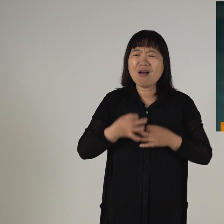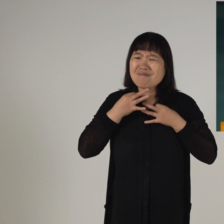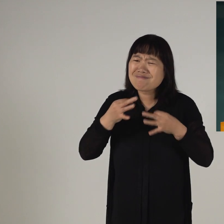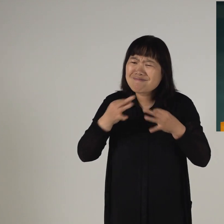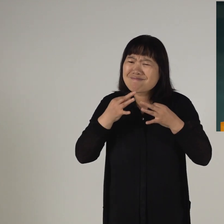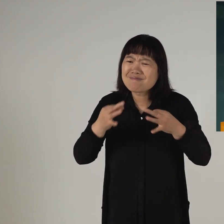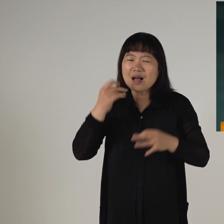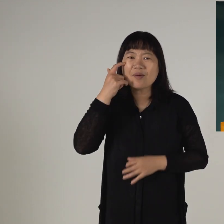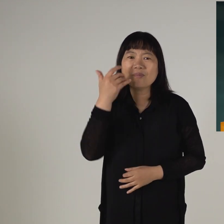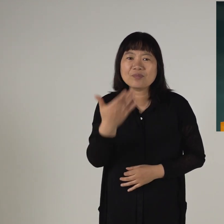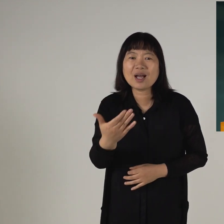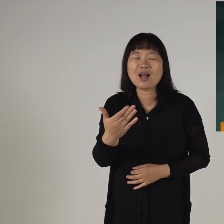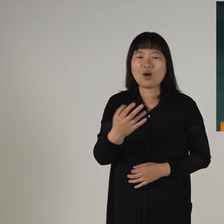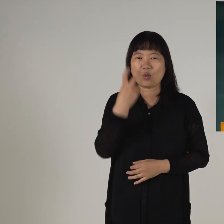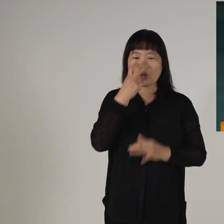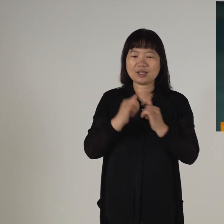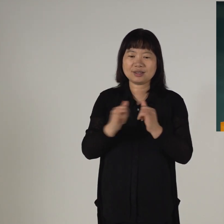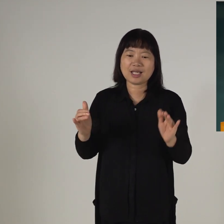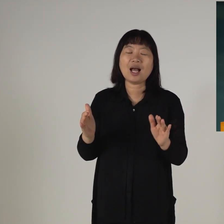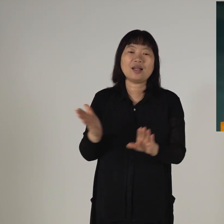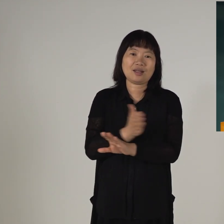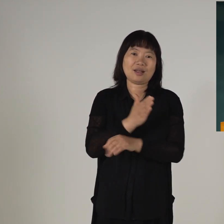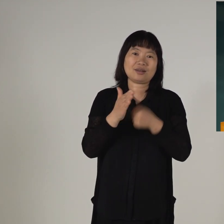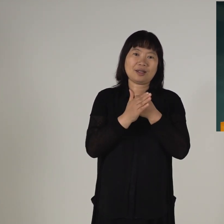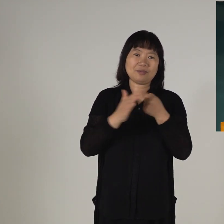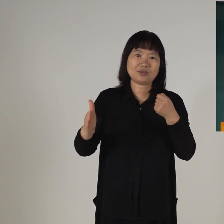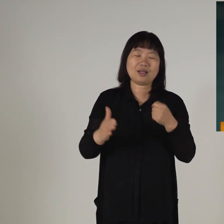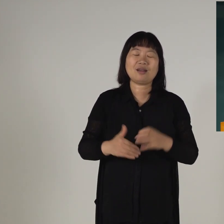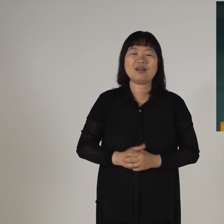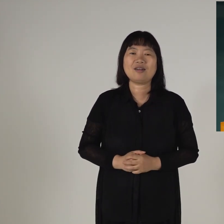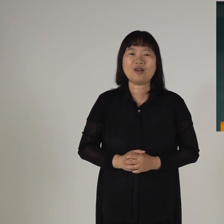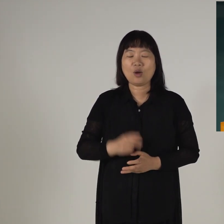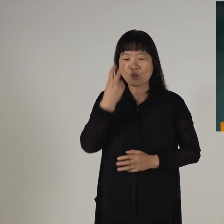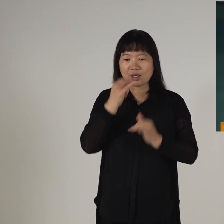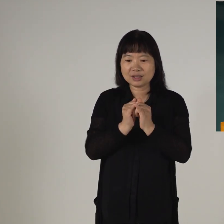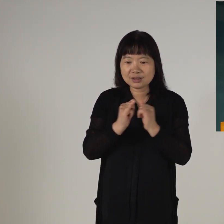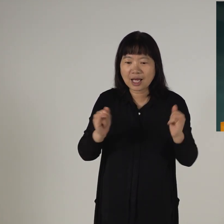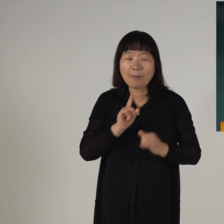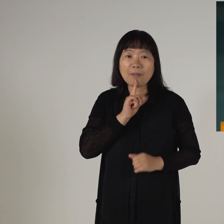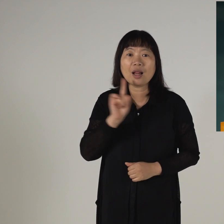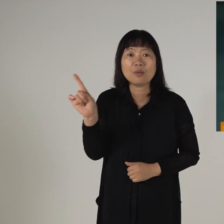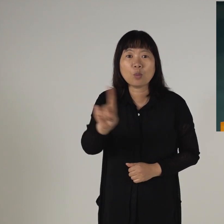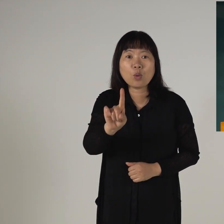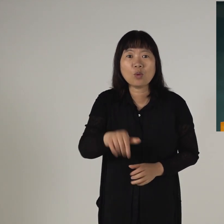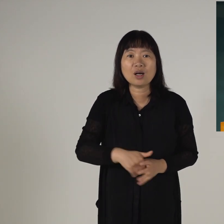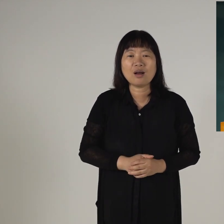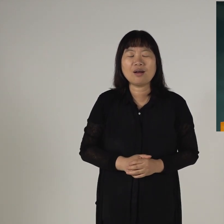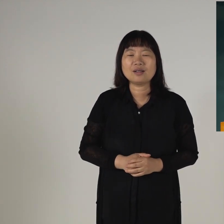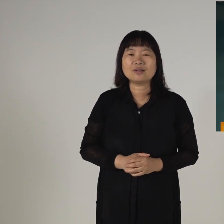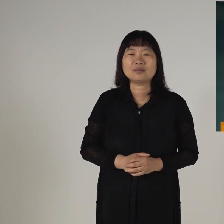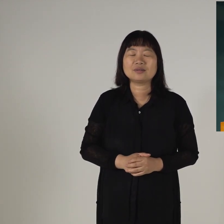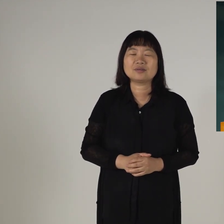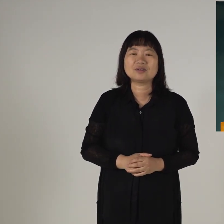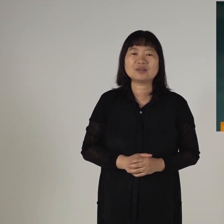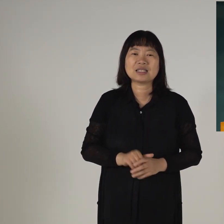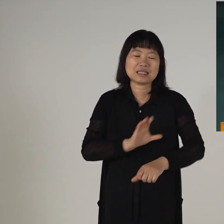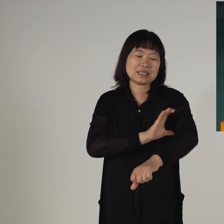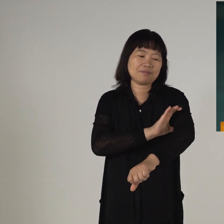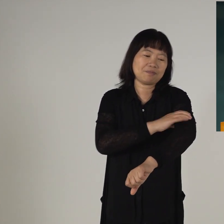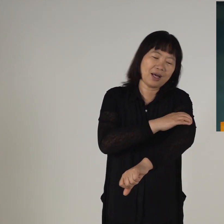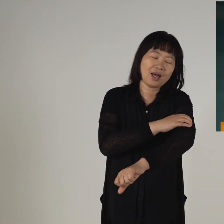부르짖었다고 되어 있죠? 관리자들로 말미암아. 관리자라는 게 뭐예요? 계층이고 계급이란 뜻